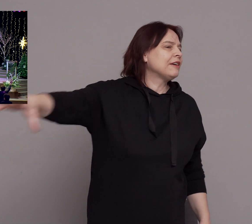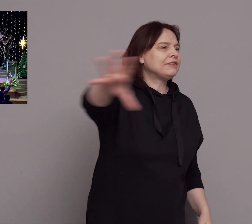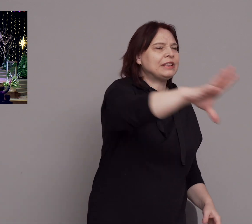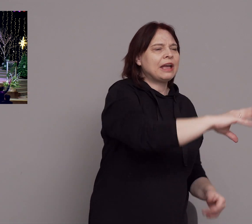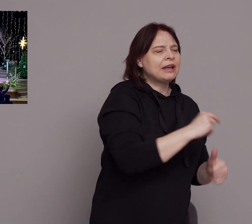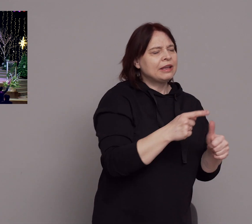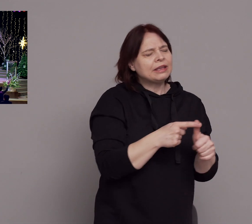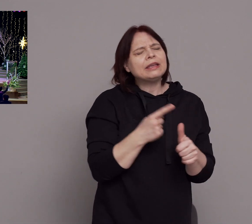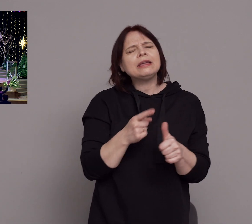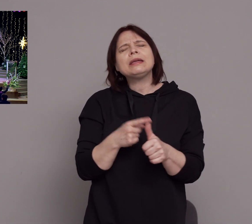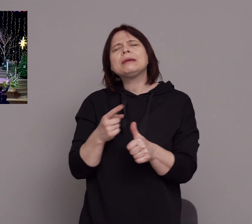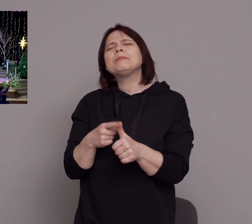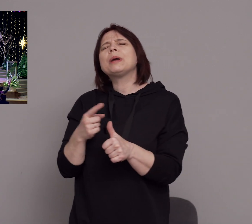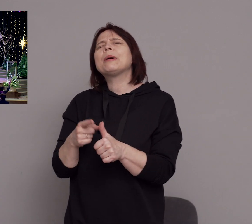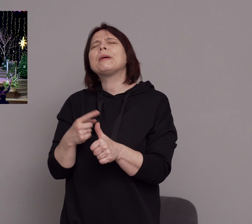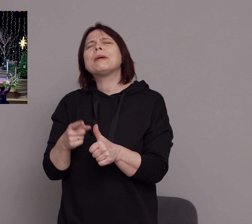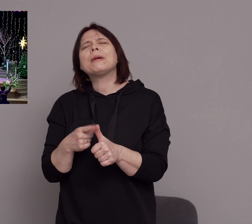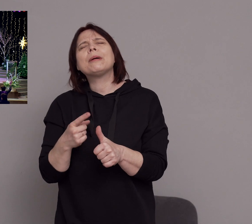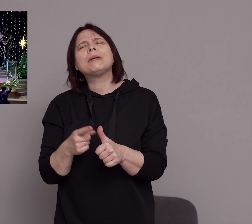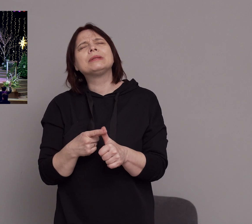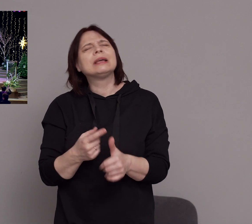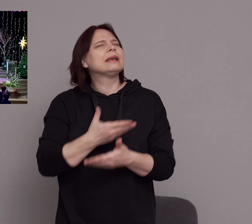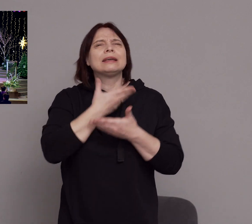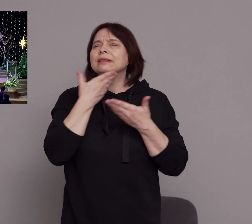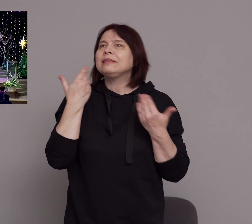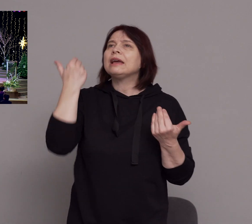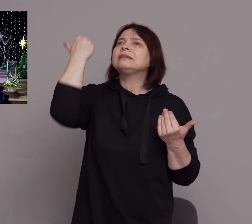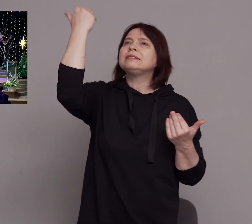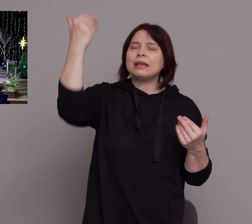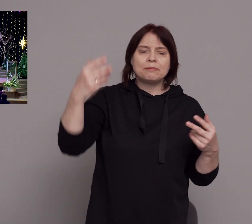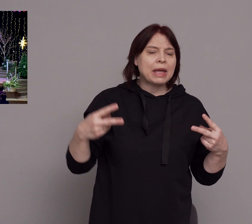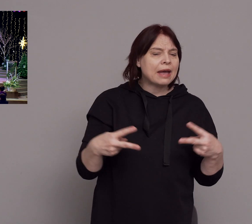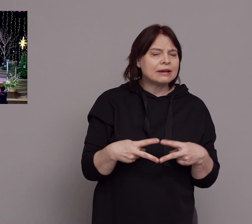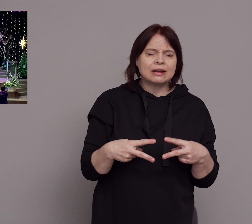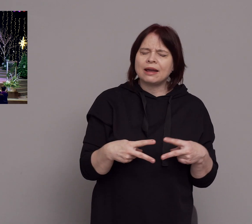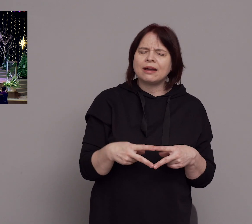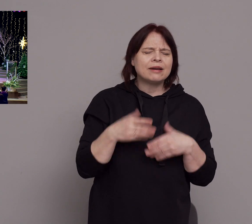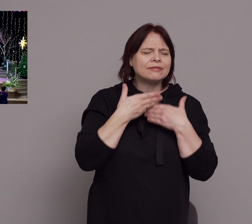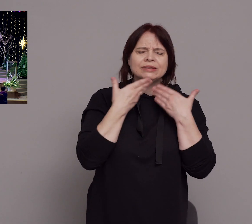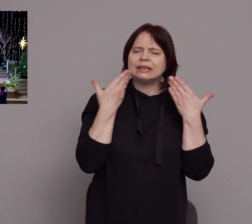превыше всех. Давайте только зал споет. Нет тебе равных, нет тебе